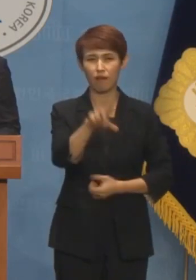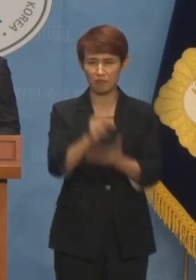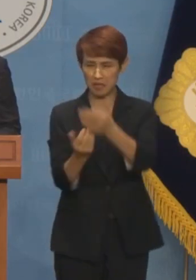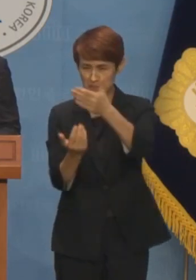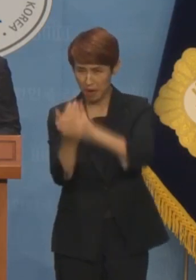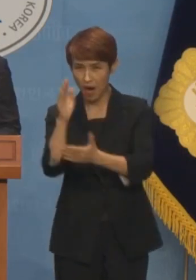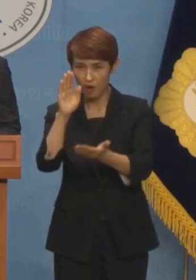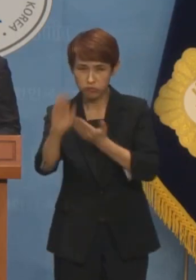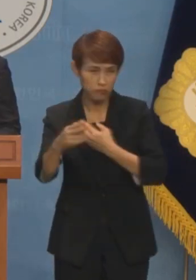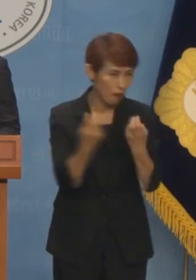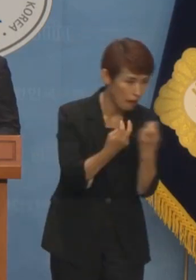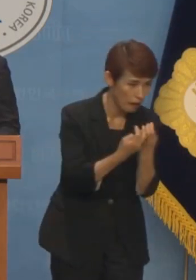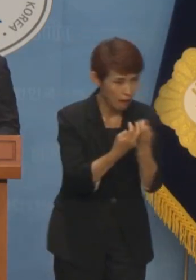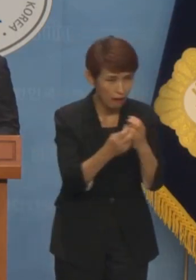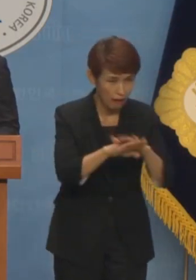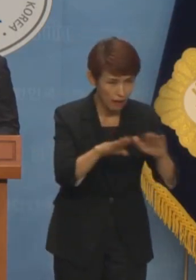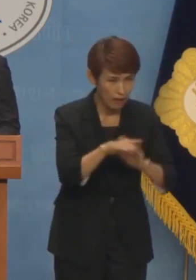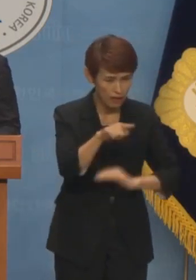외양간 고치는 격입니다.